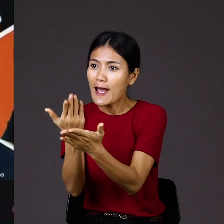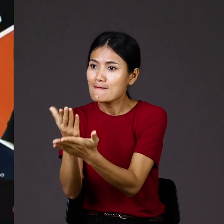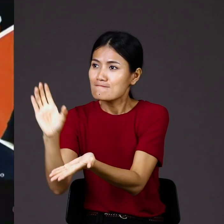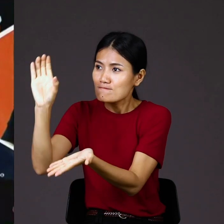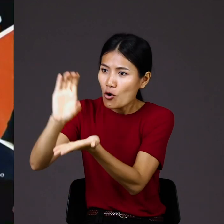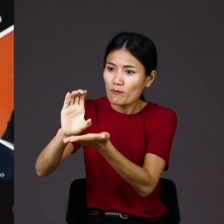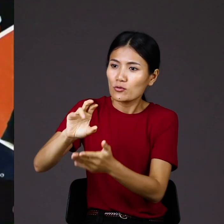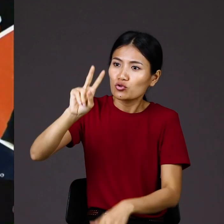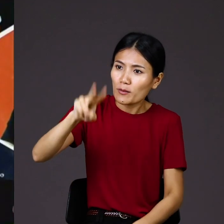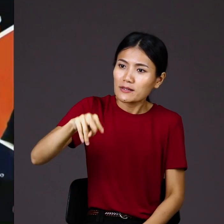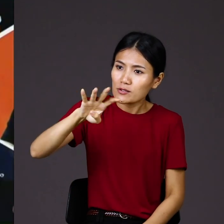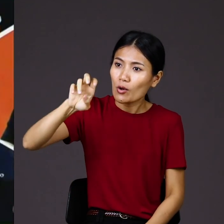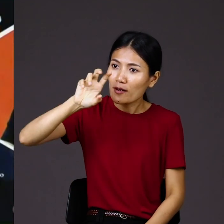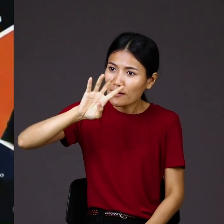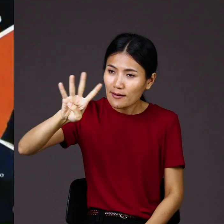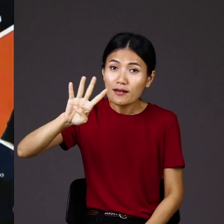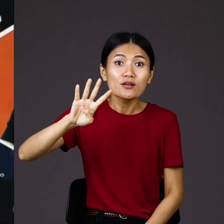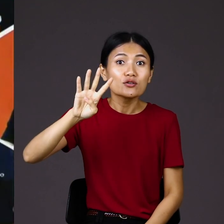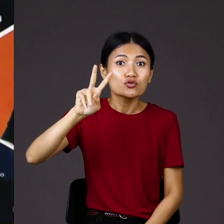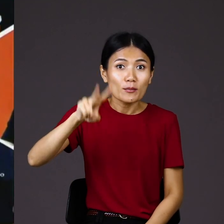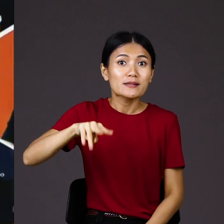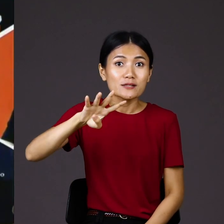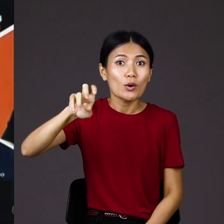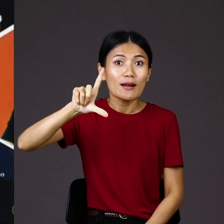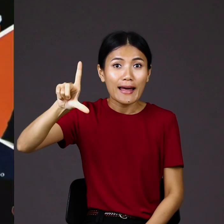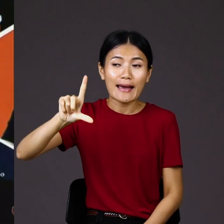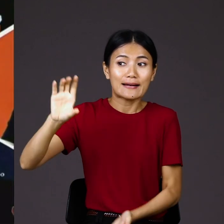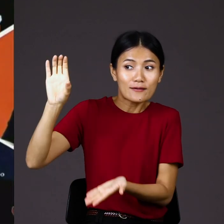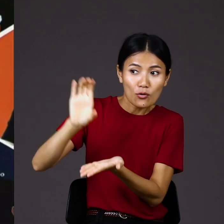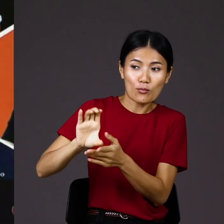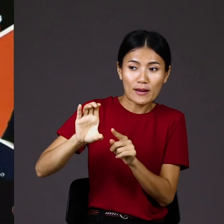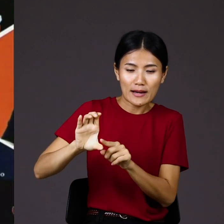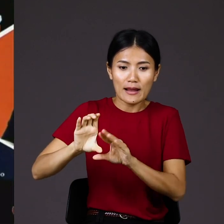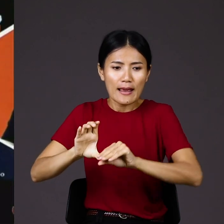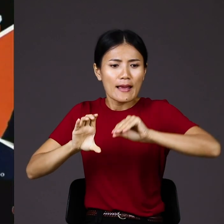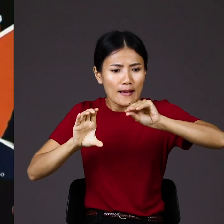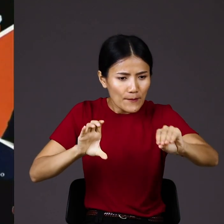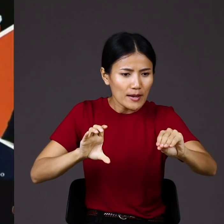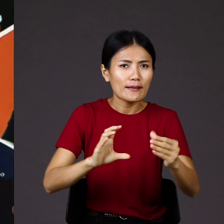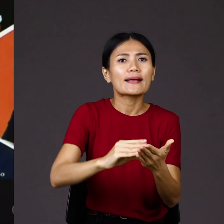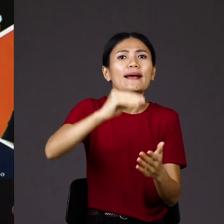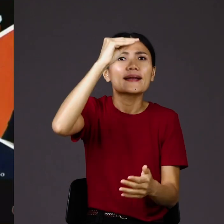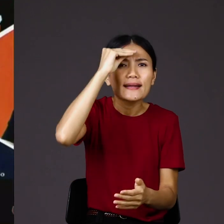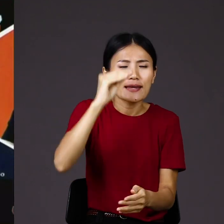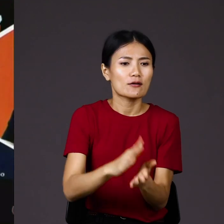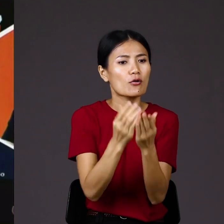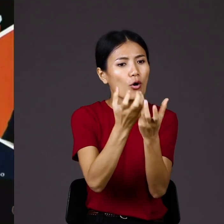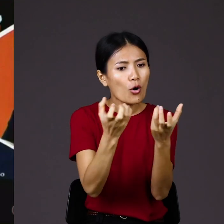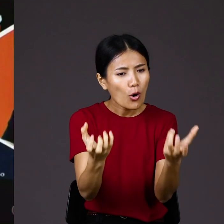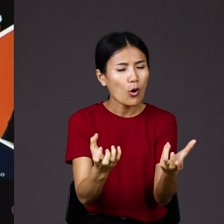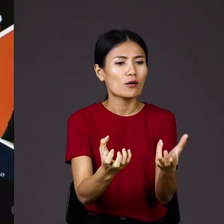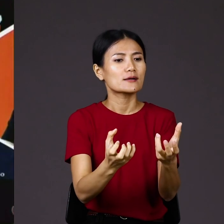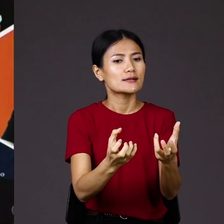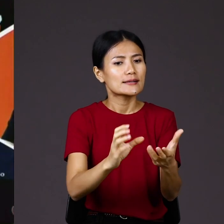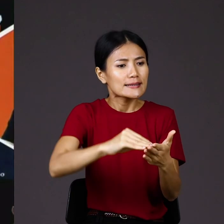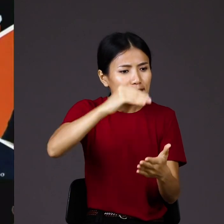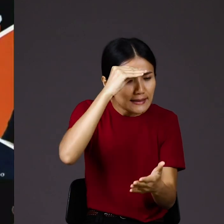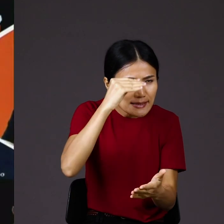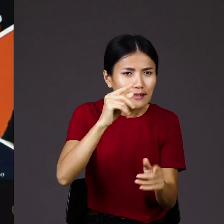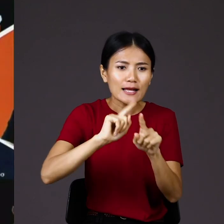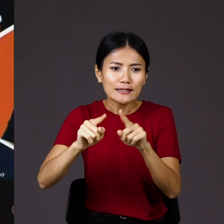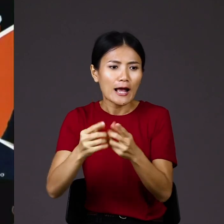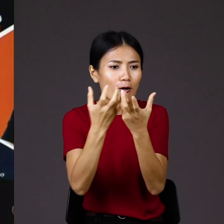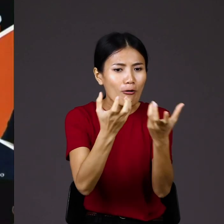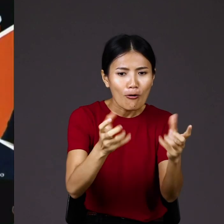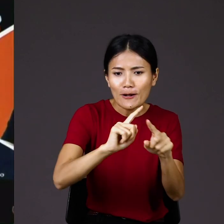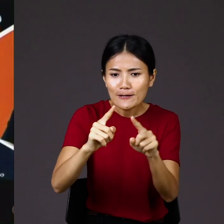ากขึ้นอยากจะใช้งบประมาณที่มีอยู่ 2,400 ล้านบาทต่อปีภายใต้การบริหารของอบจ.ไปลงทุนในอุปก